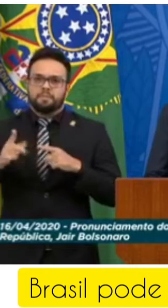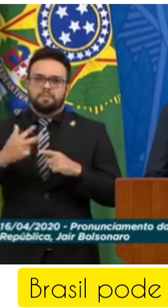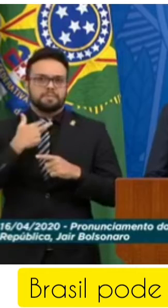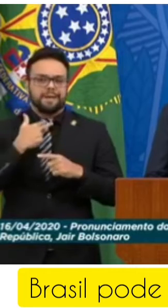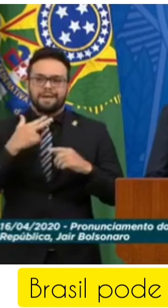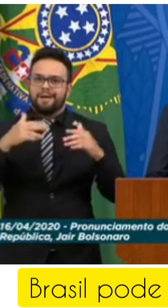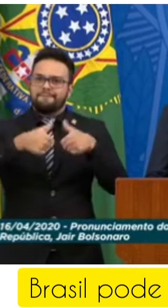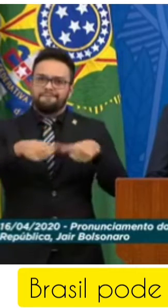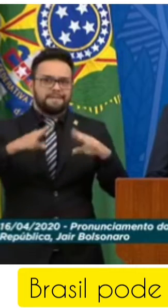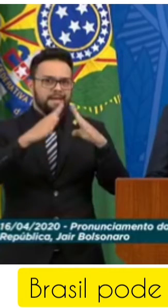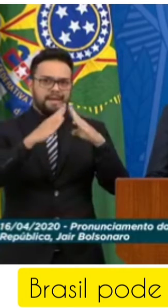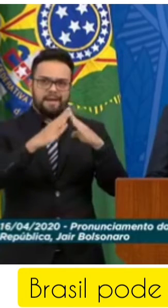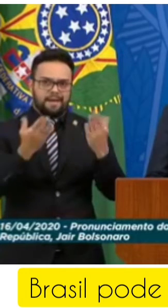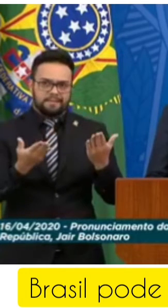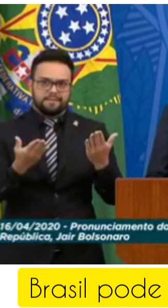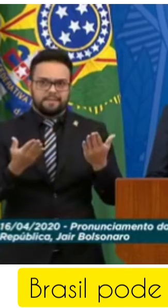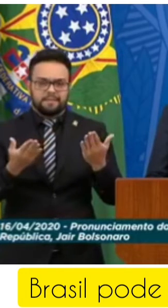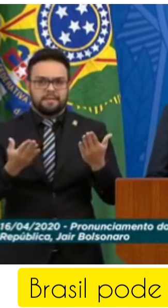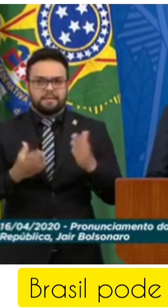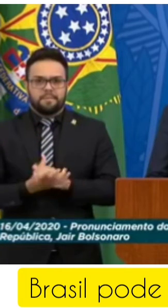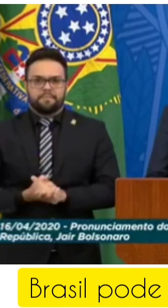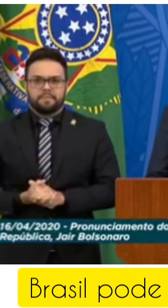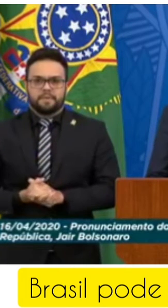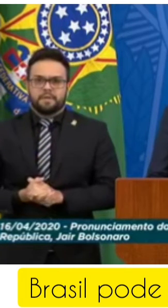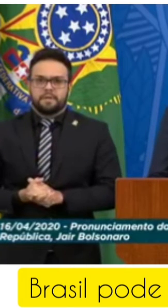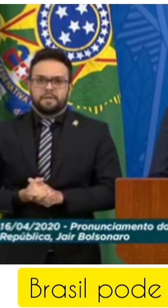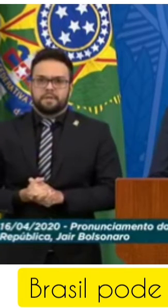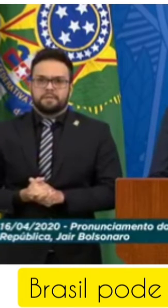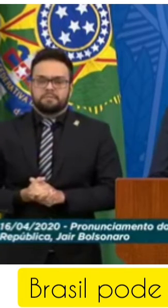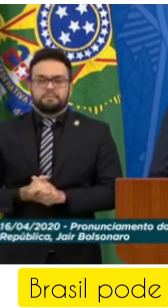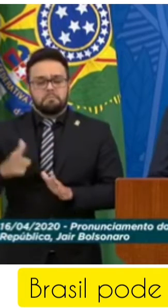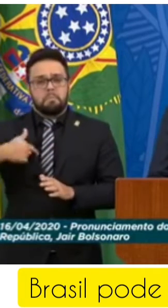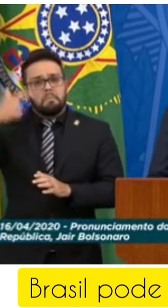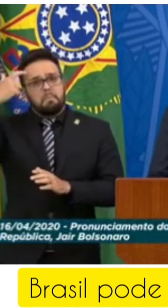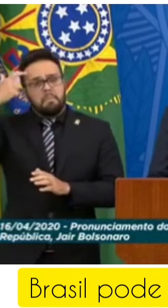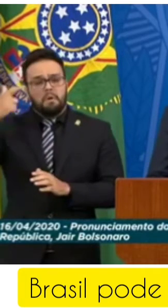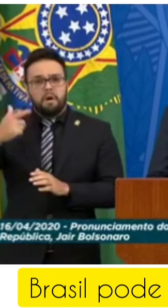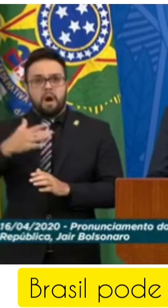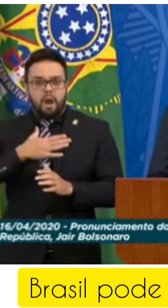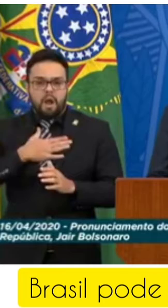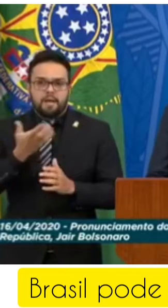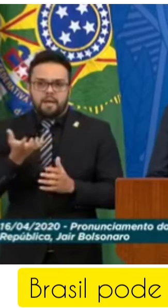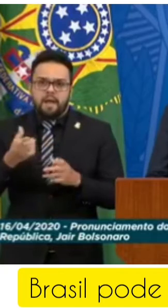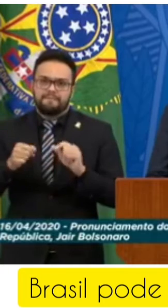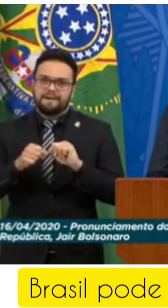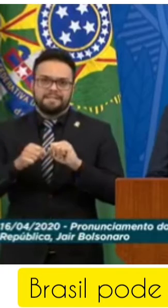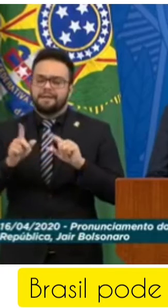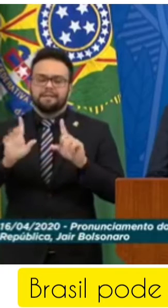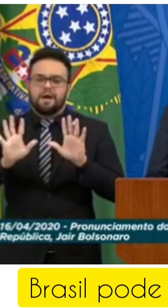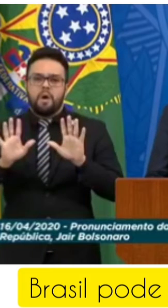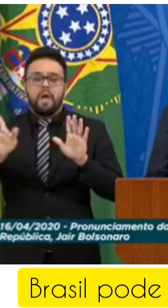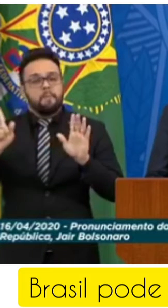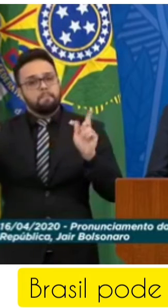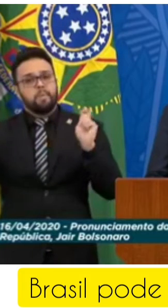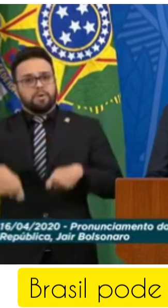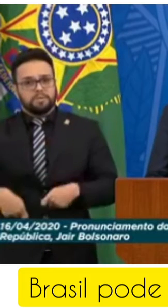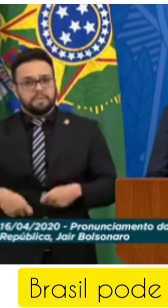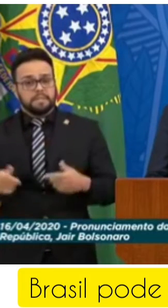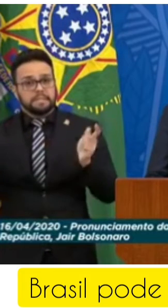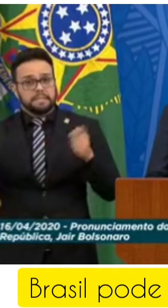tempo. Então não é aquilo que a gente gostaria de fazer, é aquilo que pode ser feito. Nós não